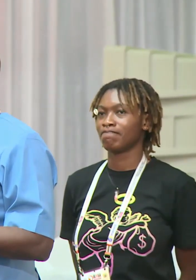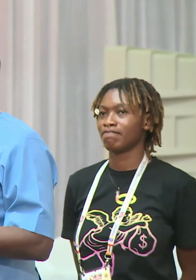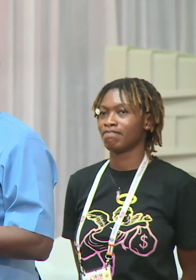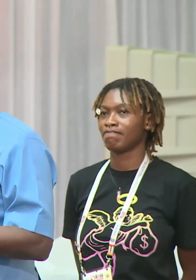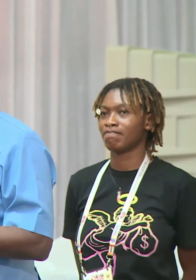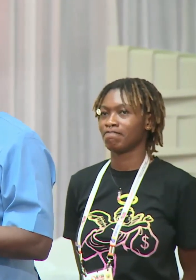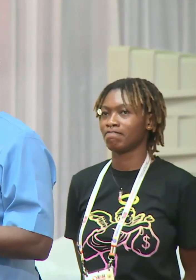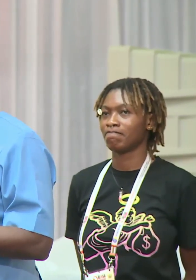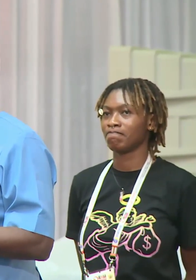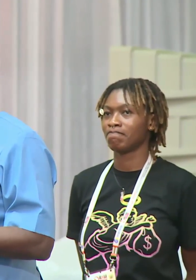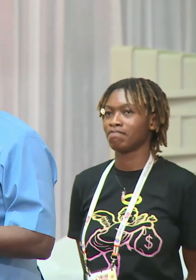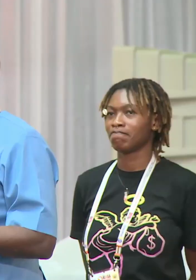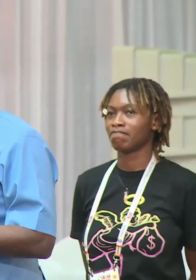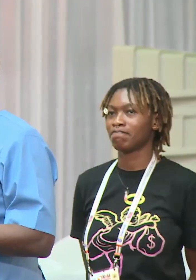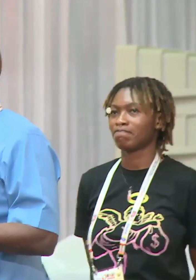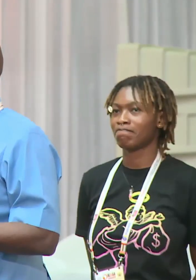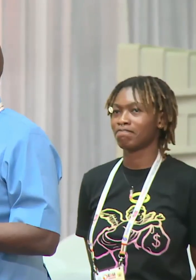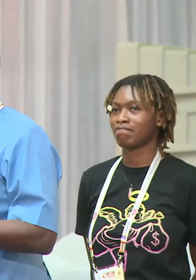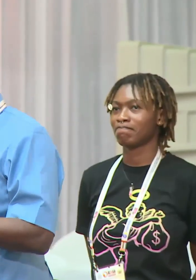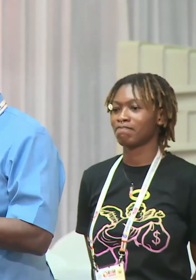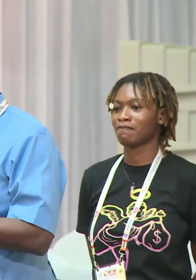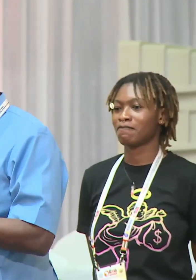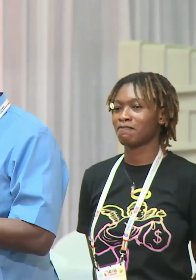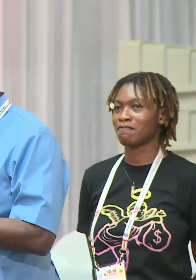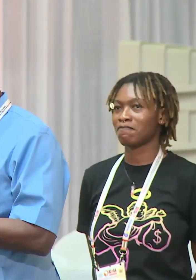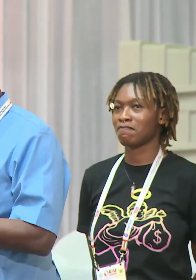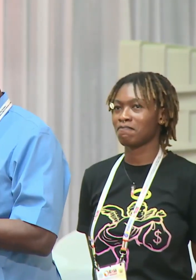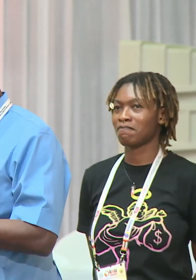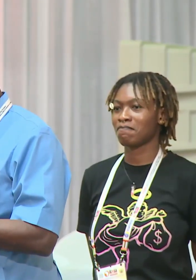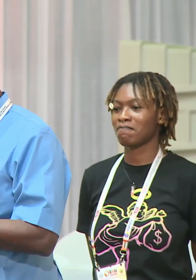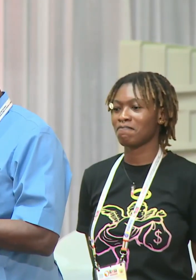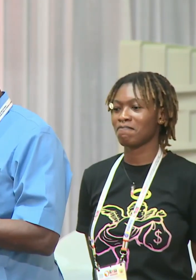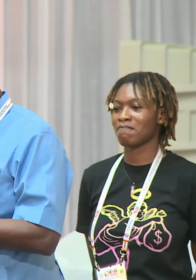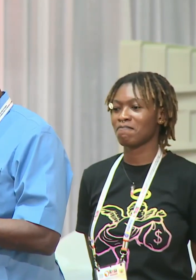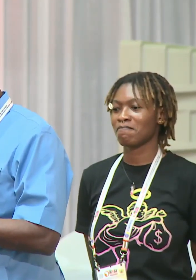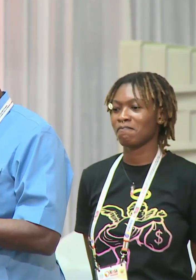j'espère qu'il peut me suivre. On va traduire peut-être pour lui.